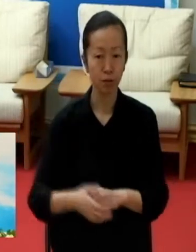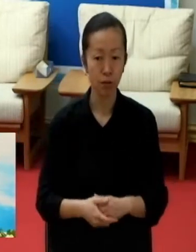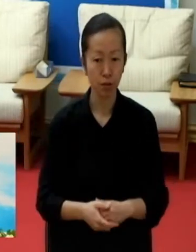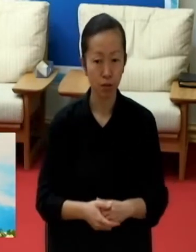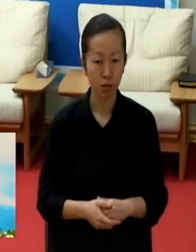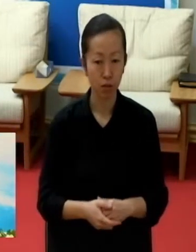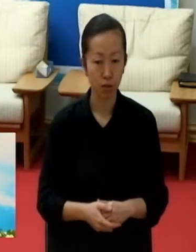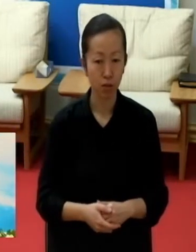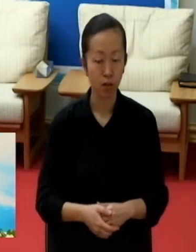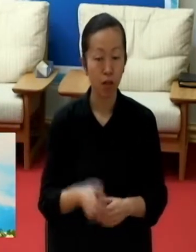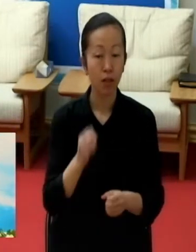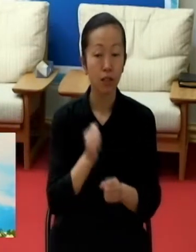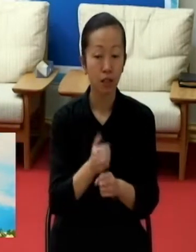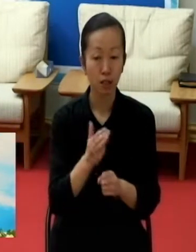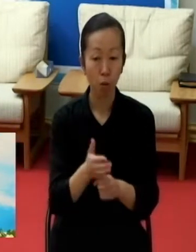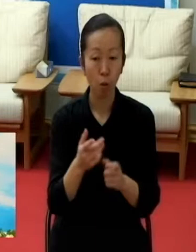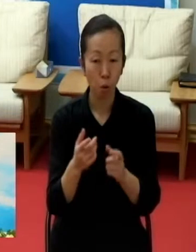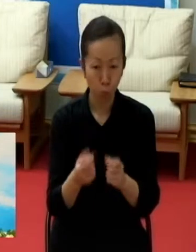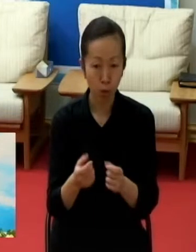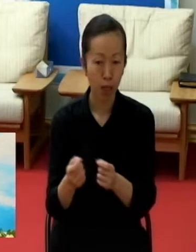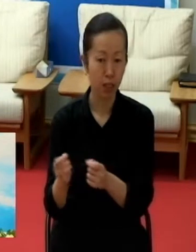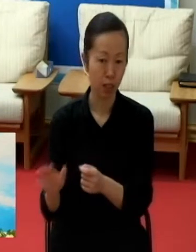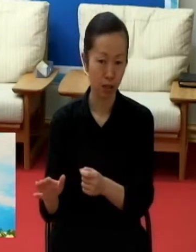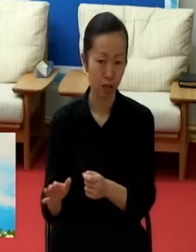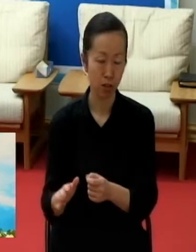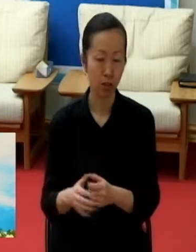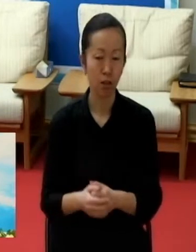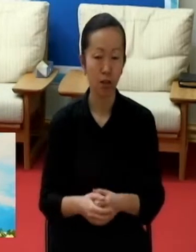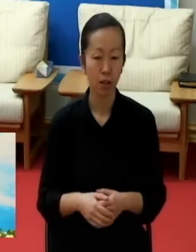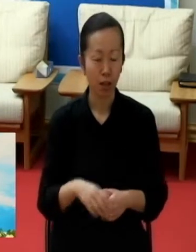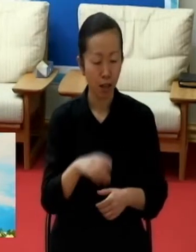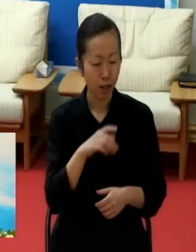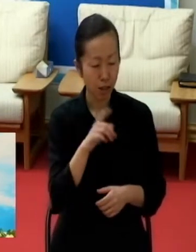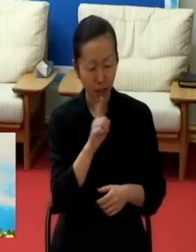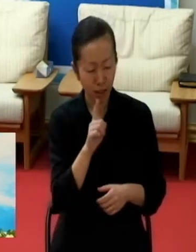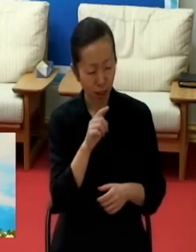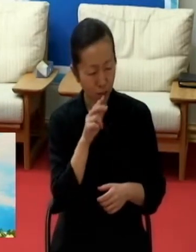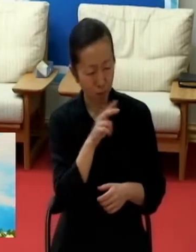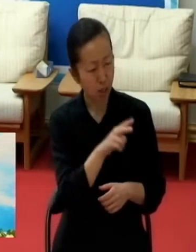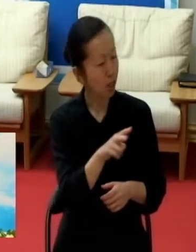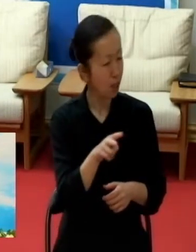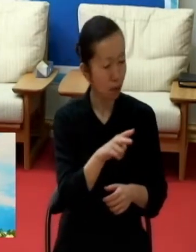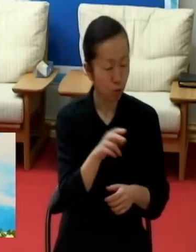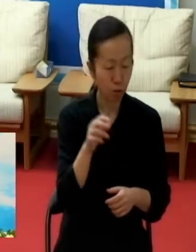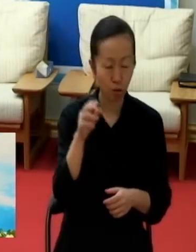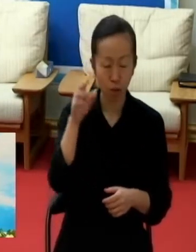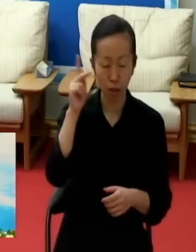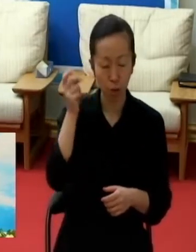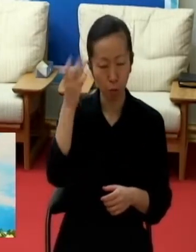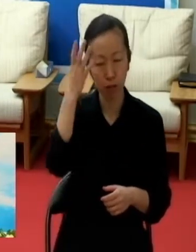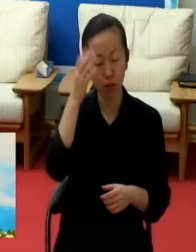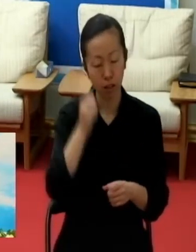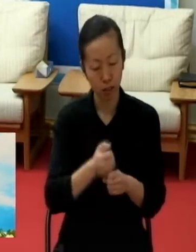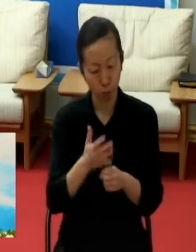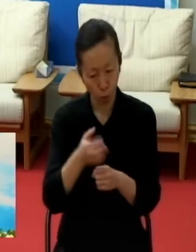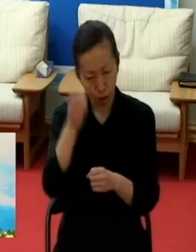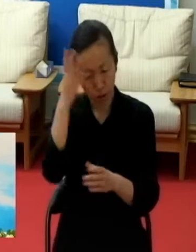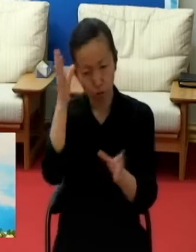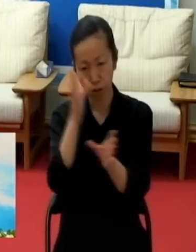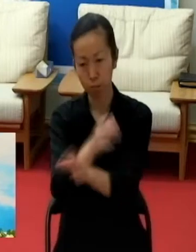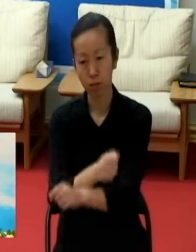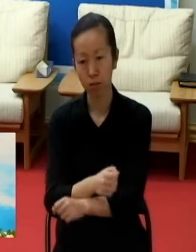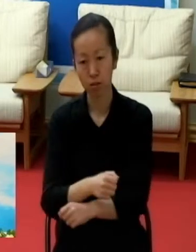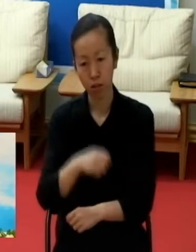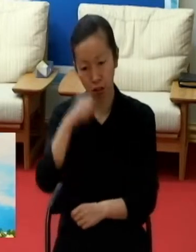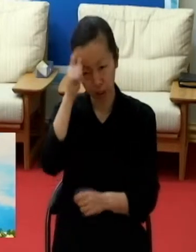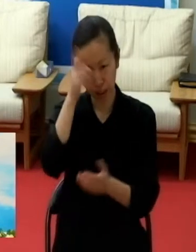신앙도 마찬가지입니다. この信仰も同じです。 지식으로 알고 있는 믿음은 시간이 지나면 희미해져요. 知